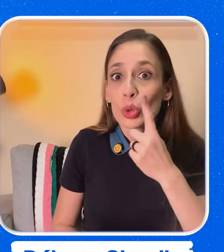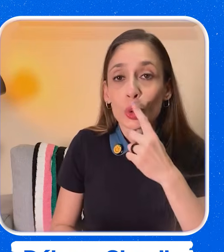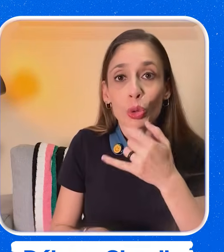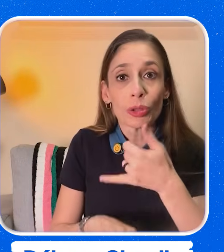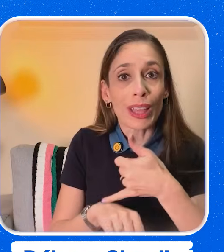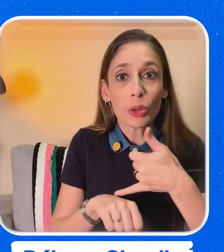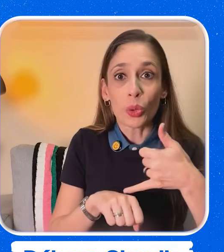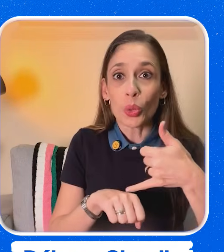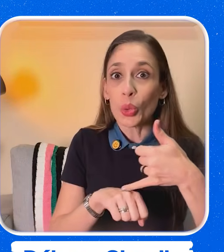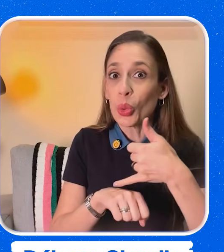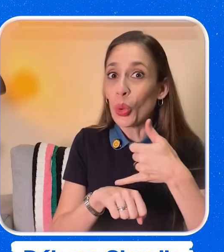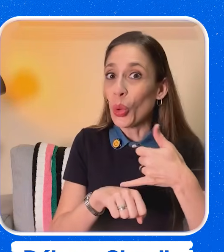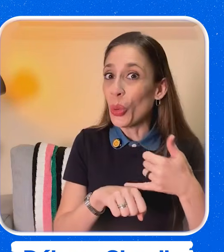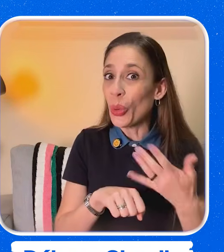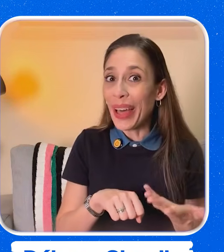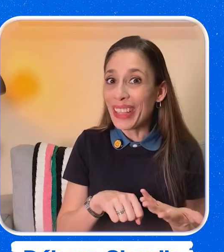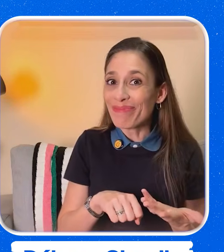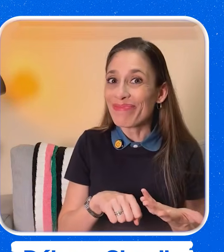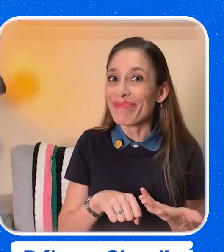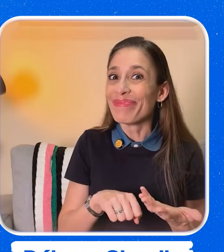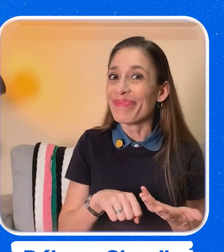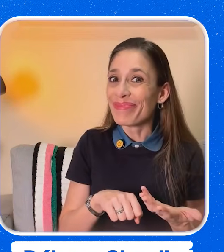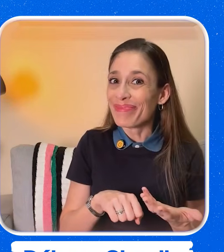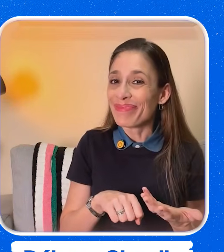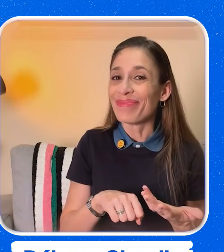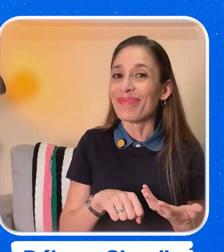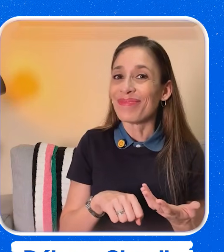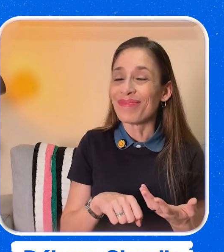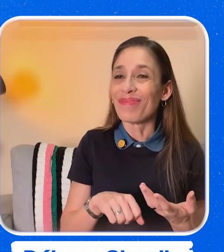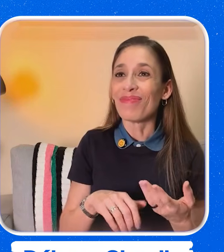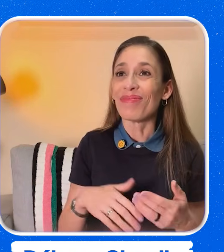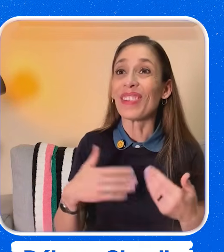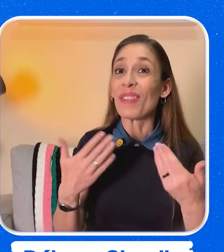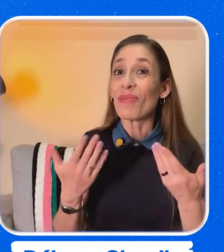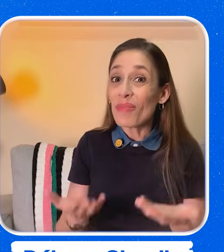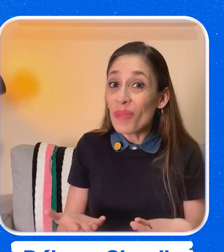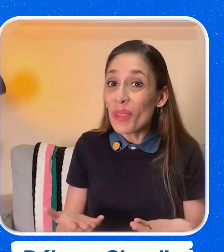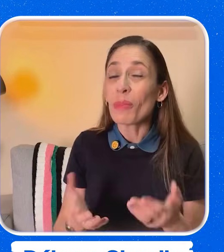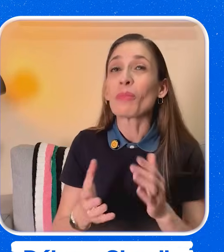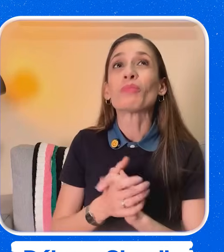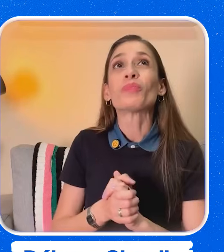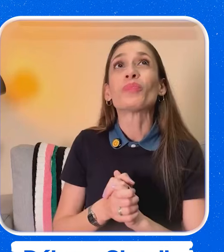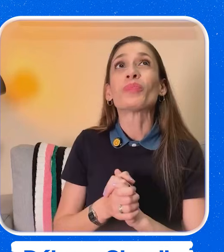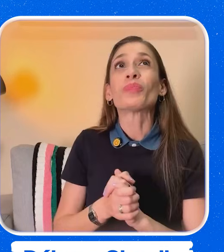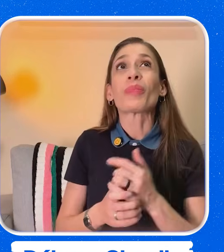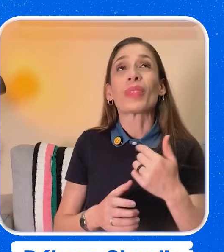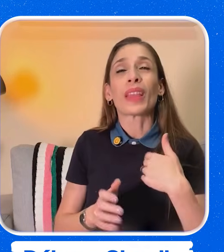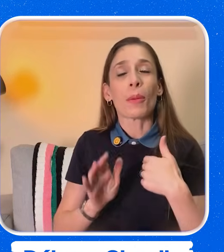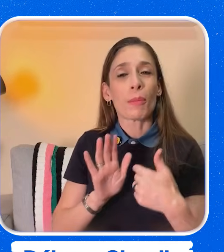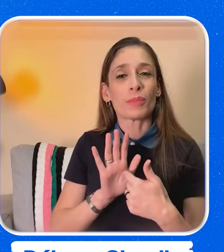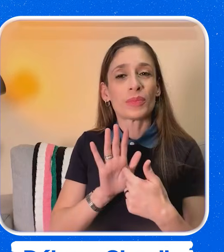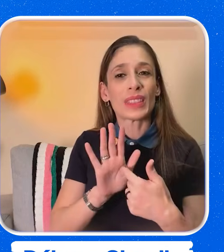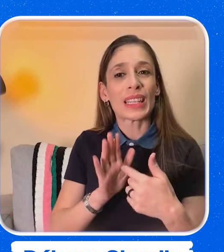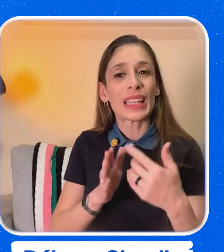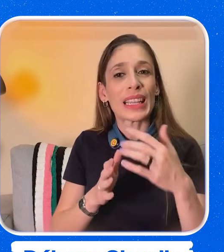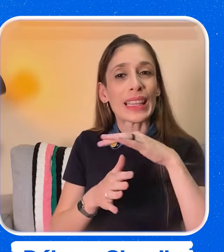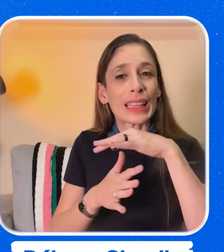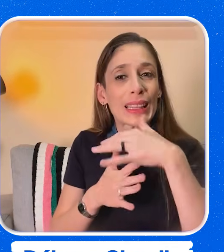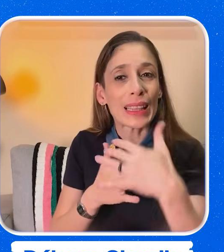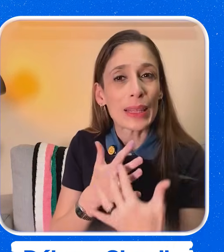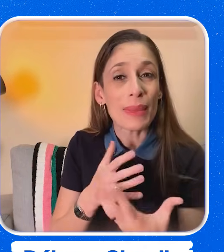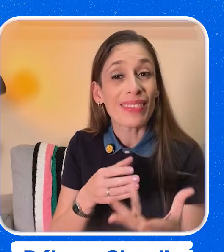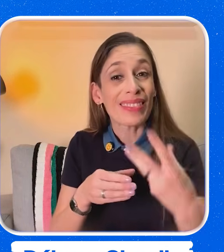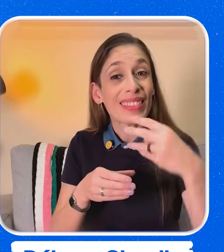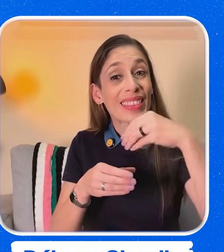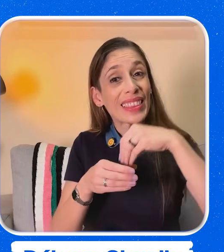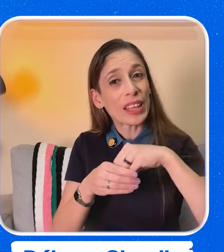Então, assim, quando eu trouxe também a questão da Libras para dentro dos desenhos, né,